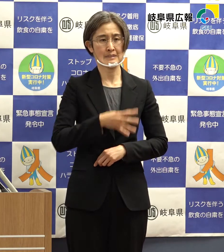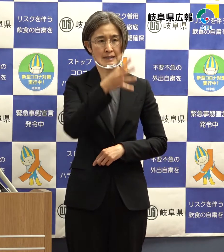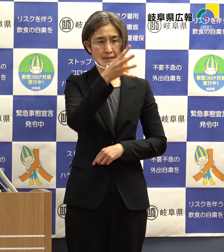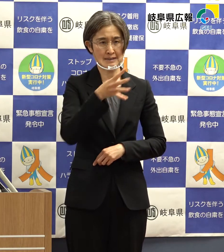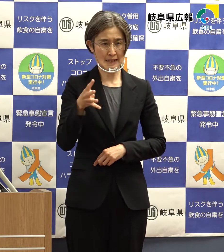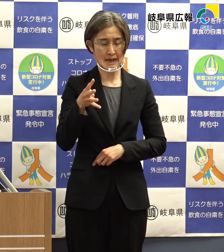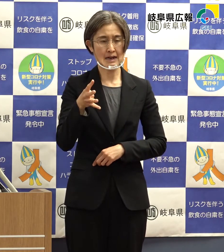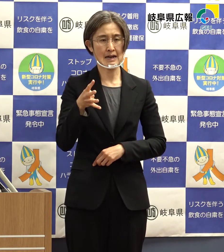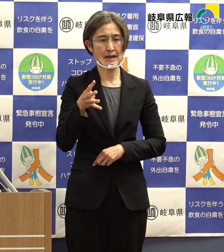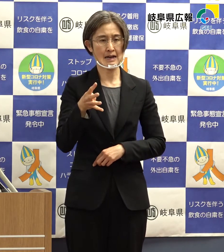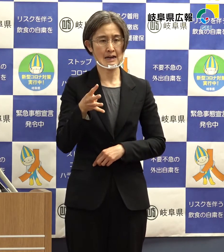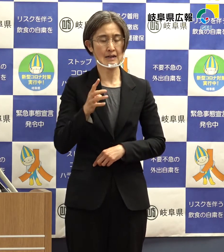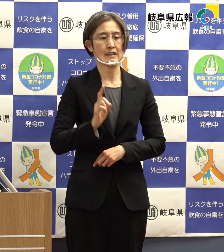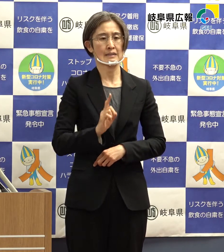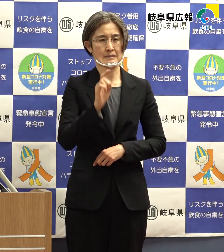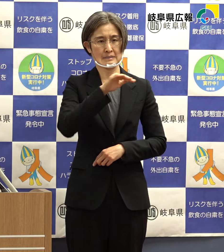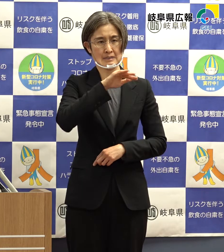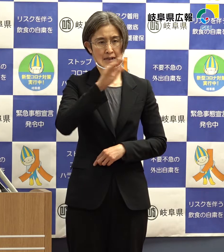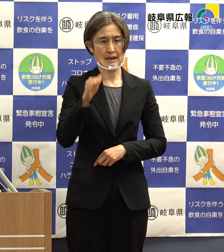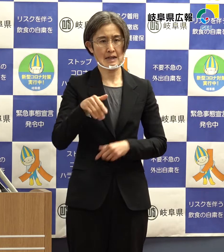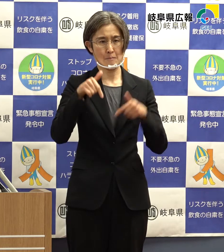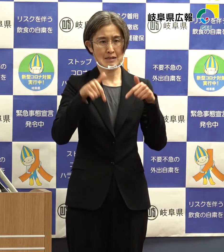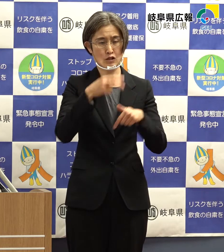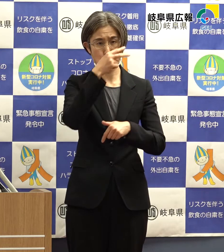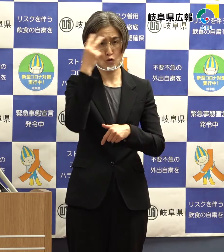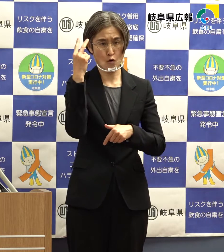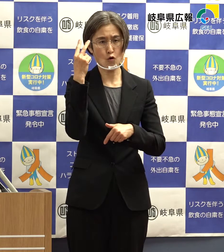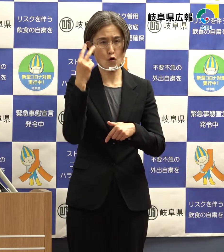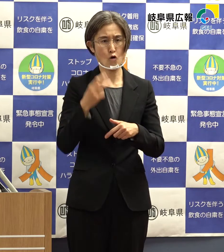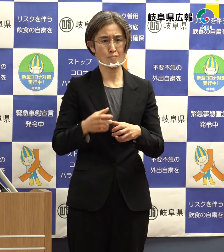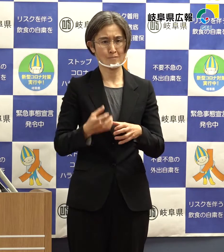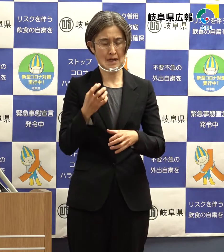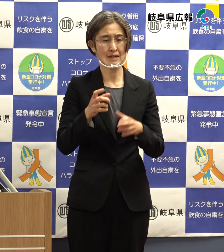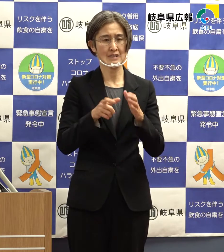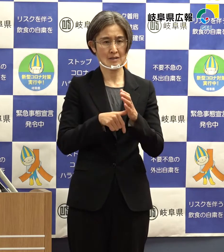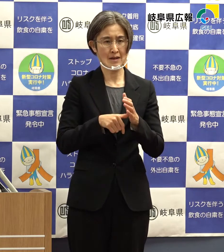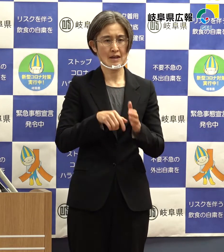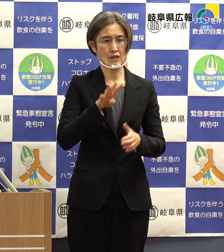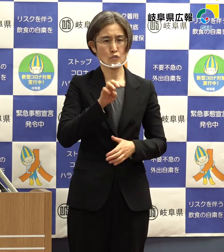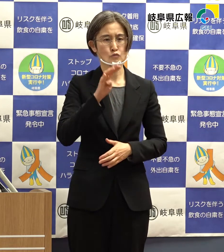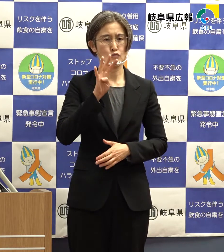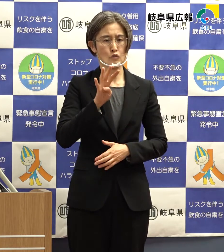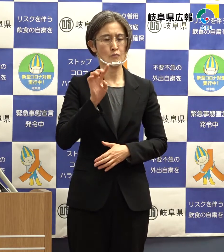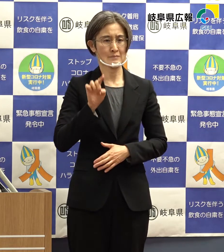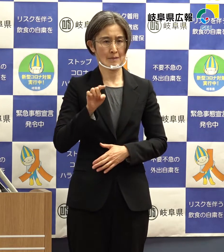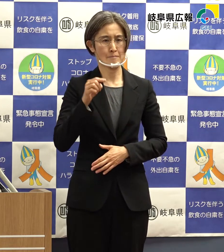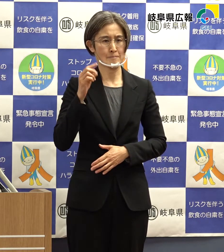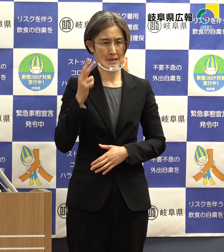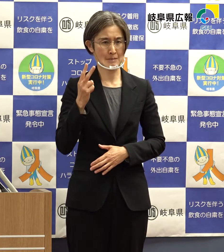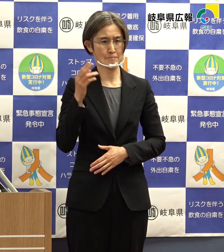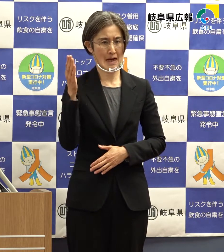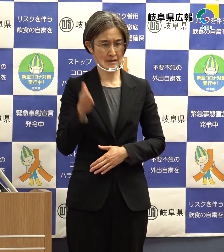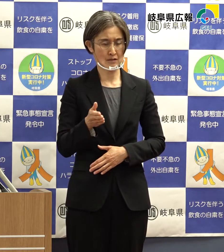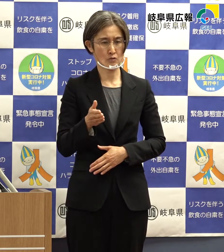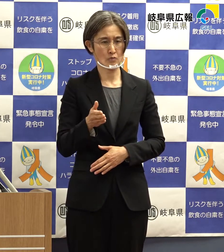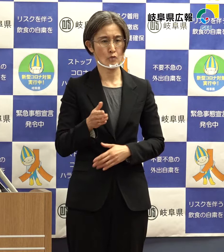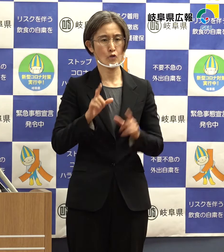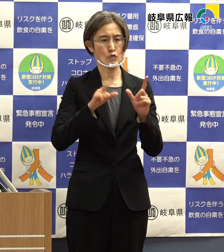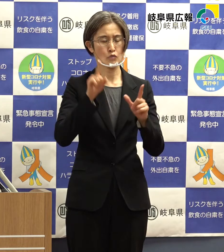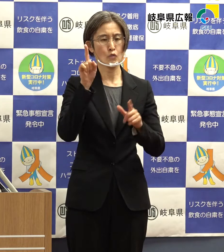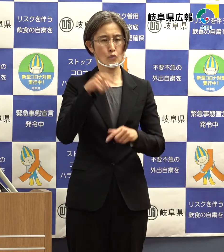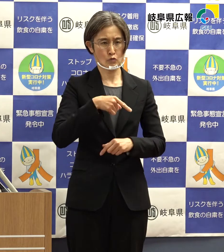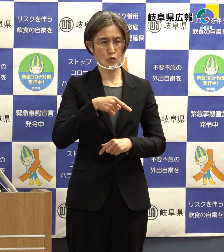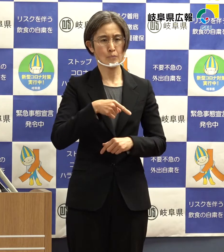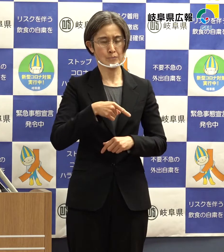域がやはり高山西で少し増えてまいりまして 63%、 東濃が 47.8%、 西